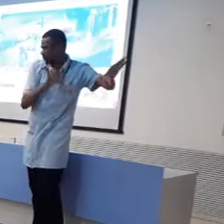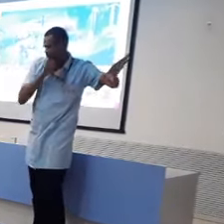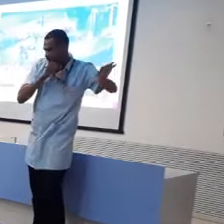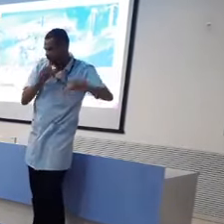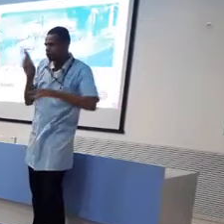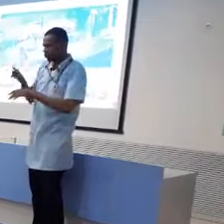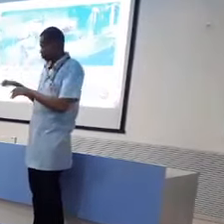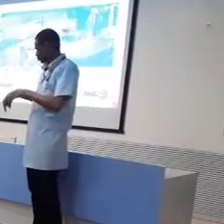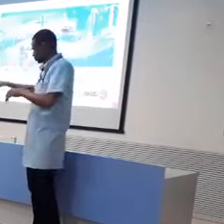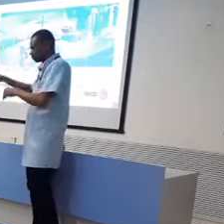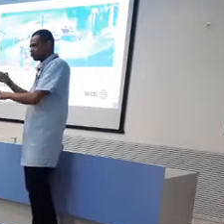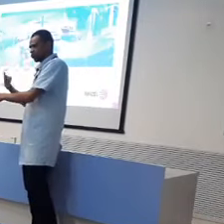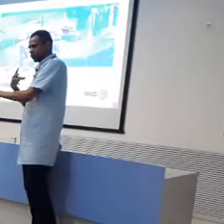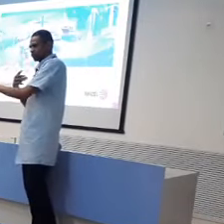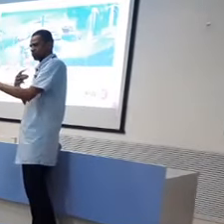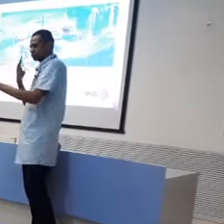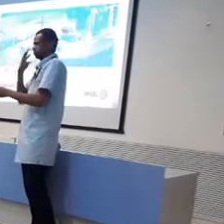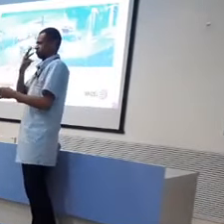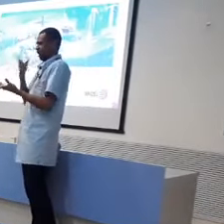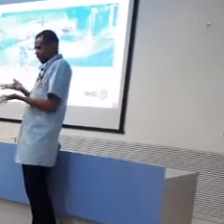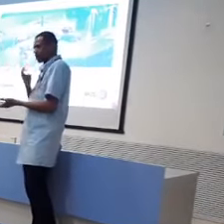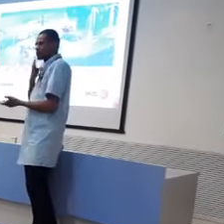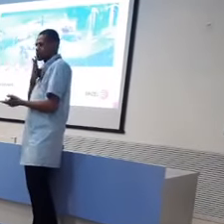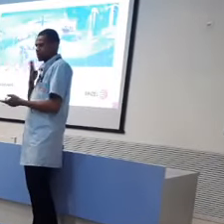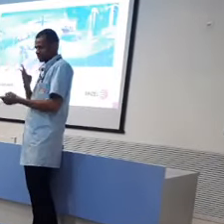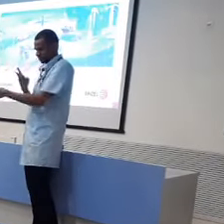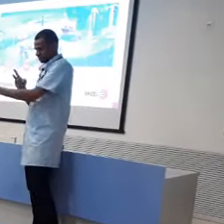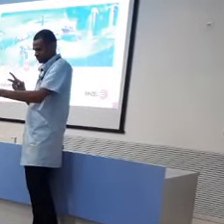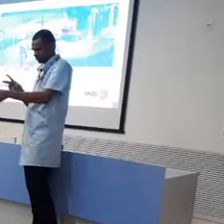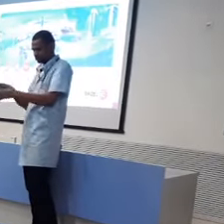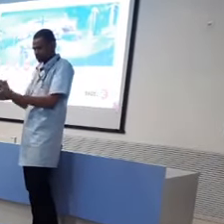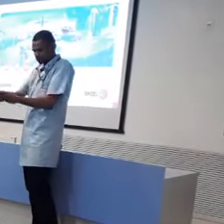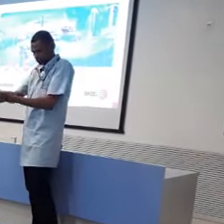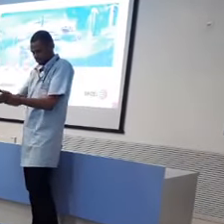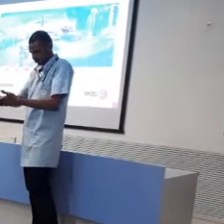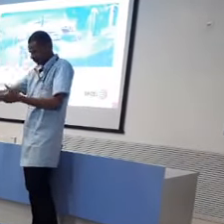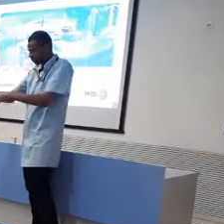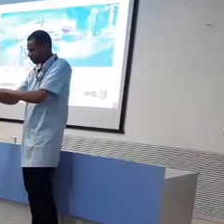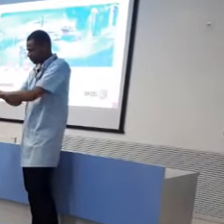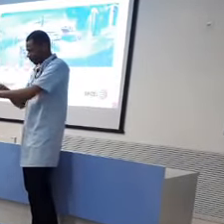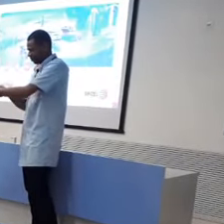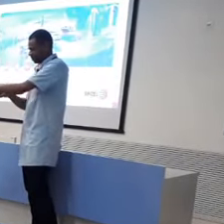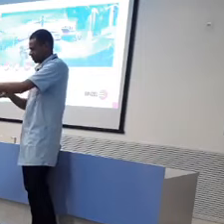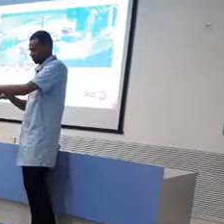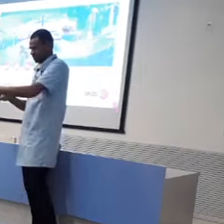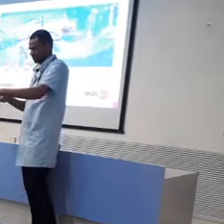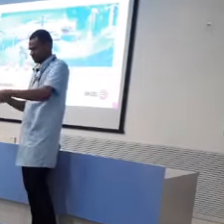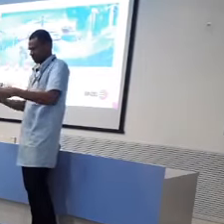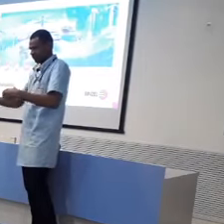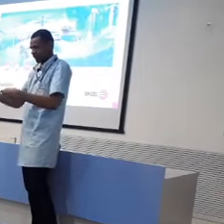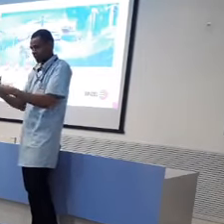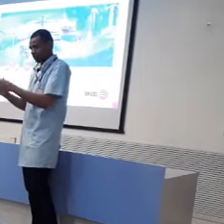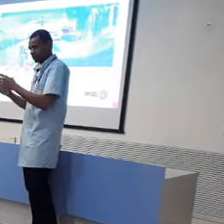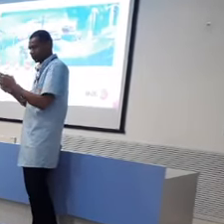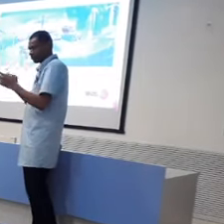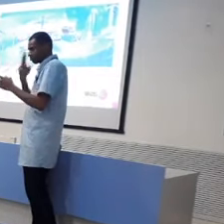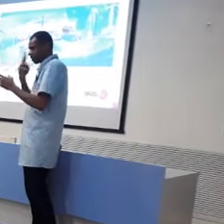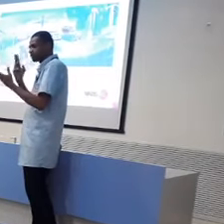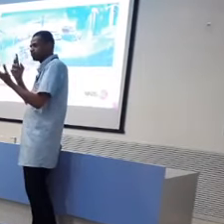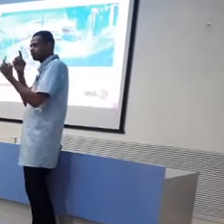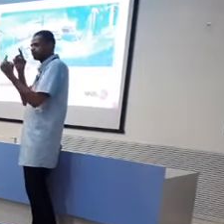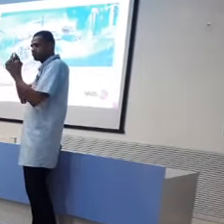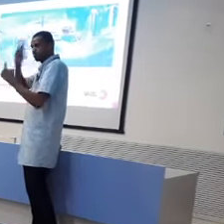se formando aqui, o pessoal da solda, né? Vocês, eu acho que o assunto é bem mais